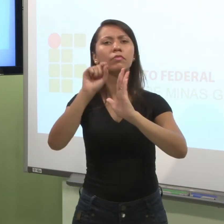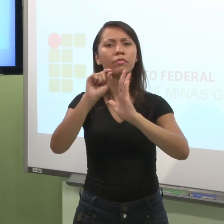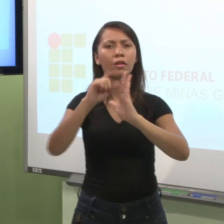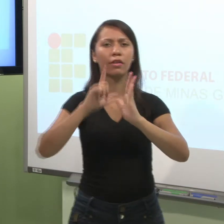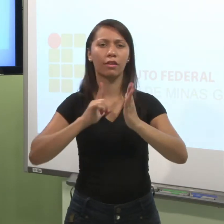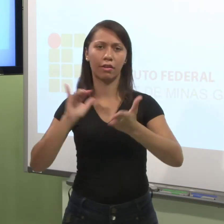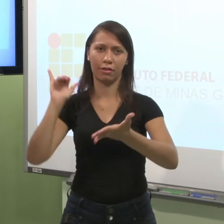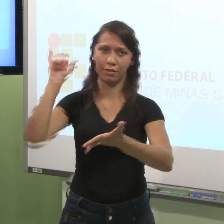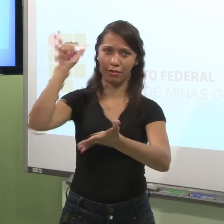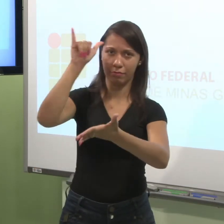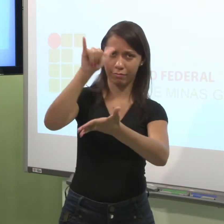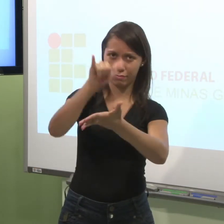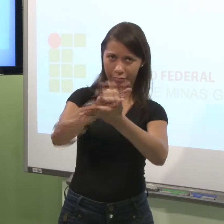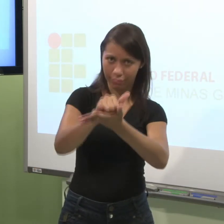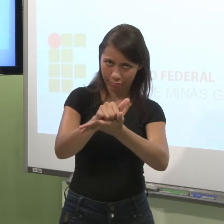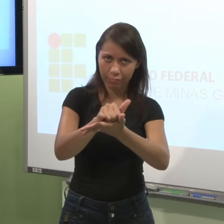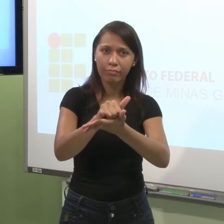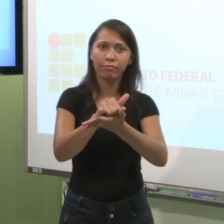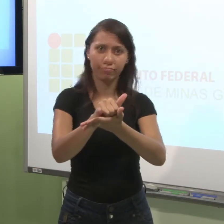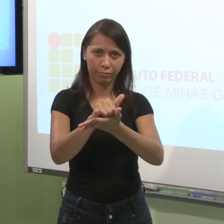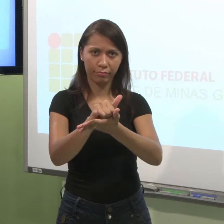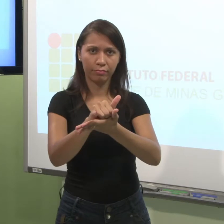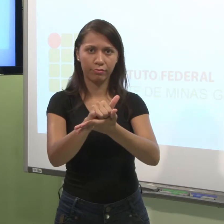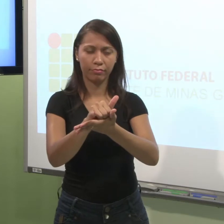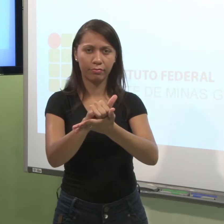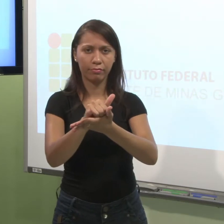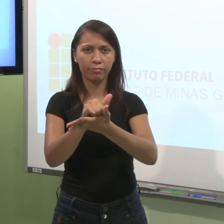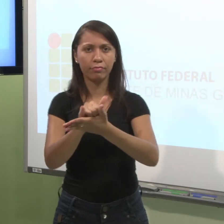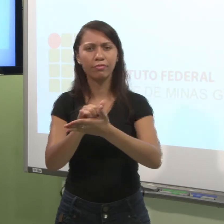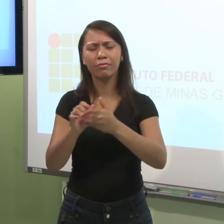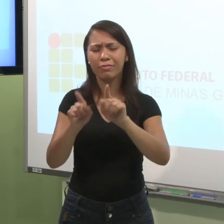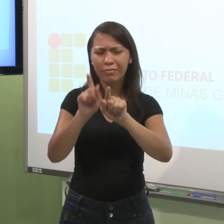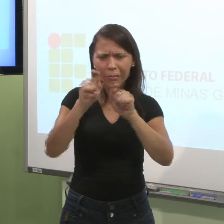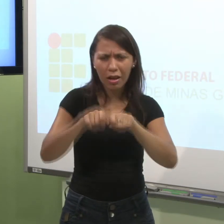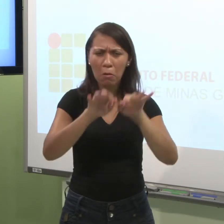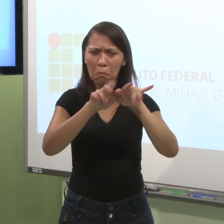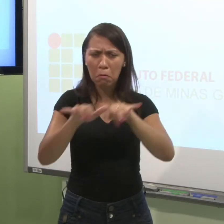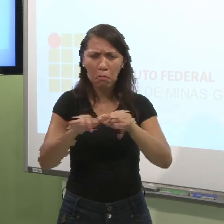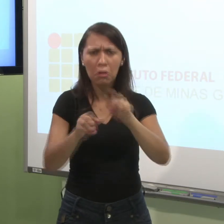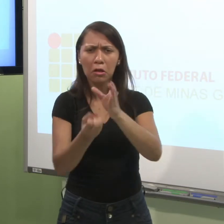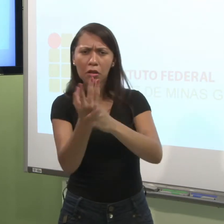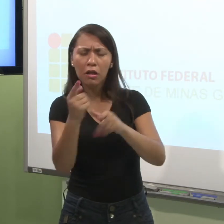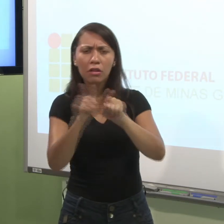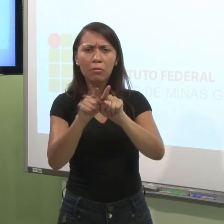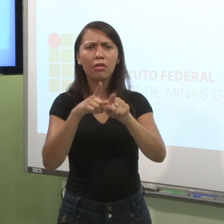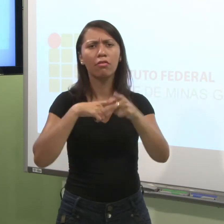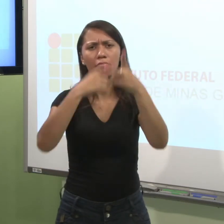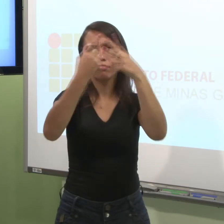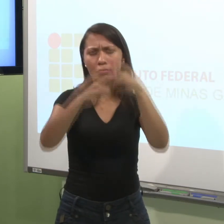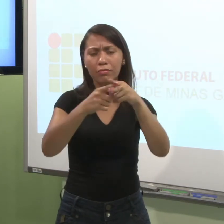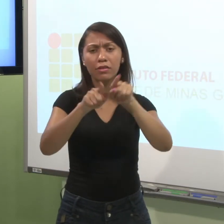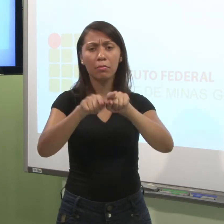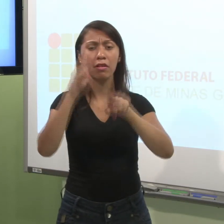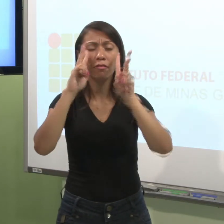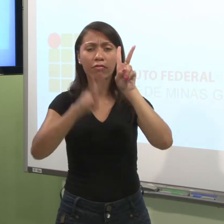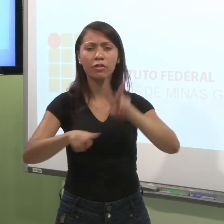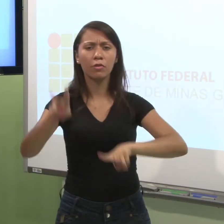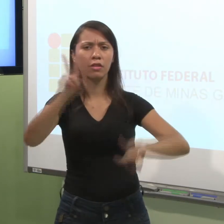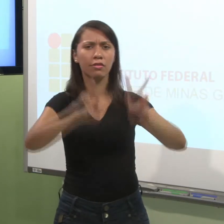aplicativo destinado à criação, edição, formatação e visualização de documentos.